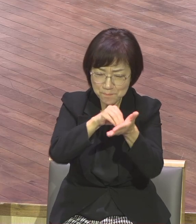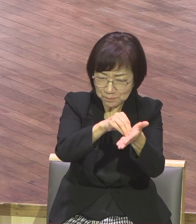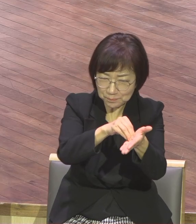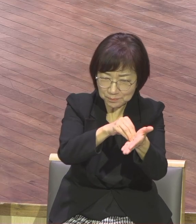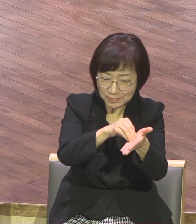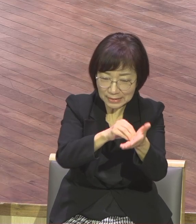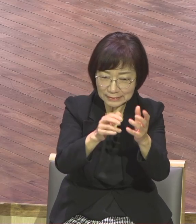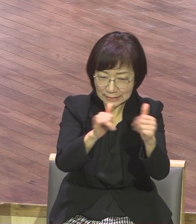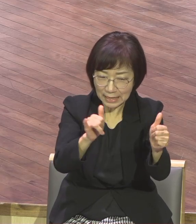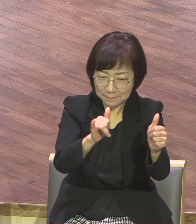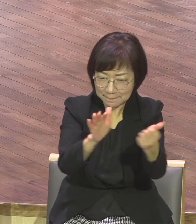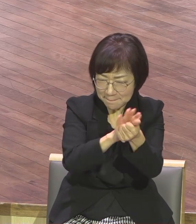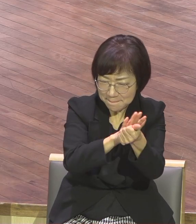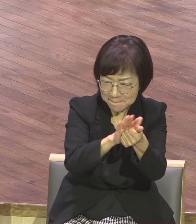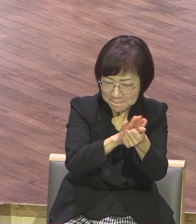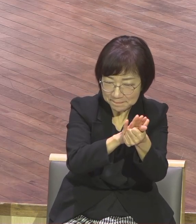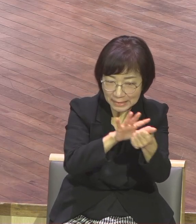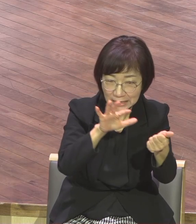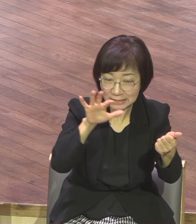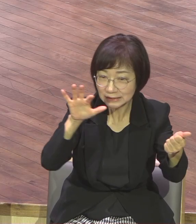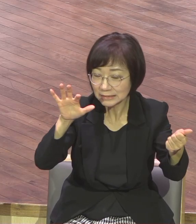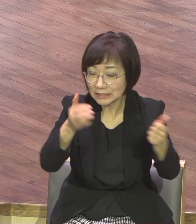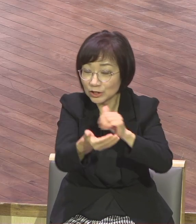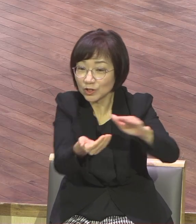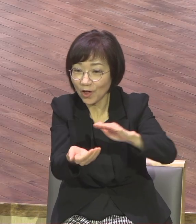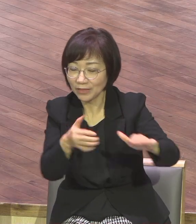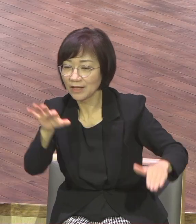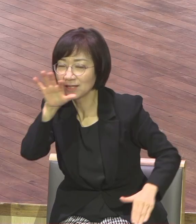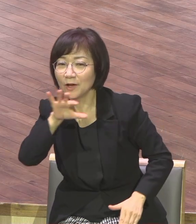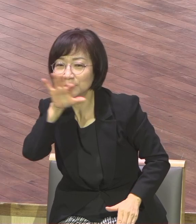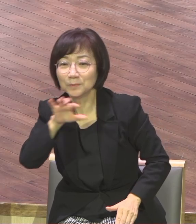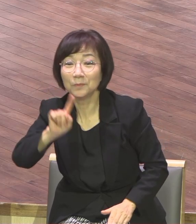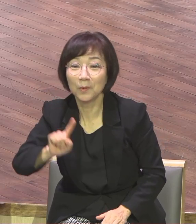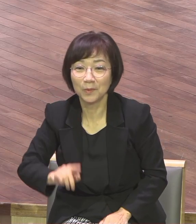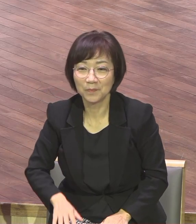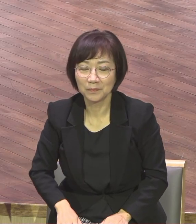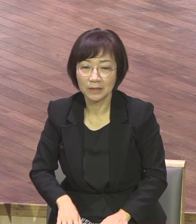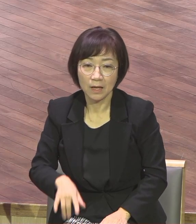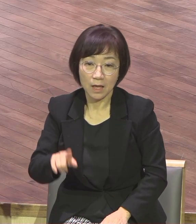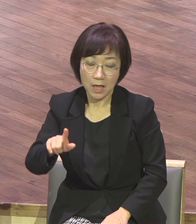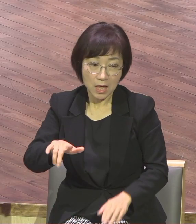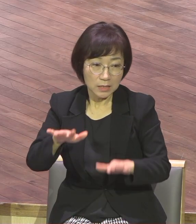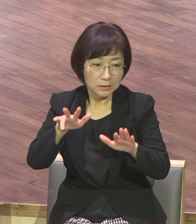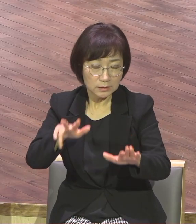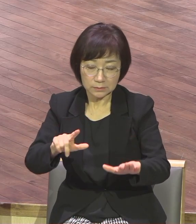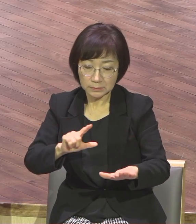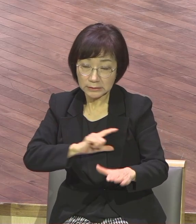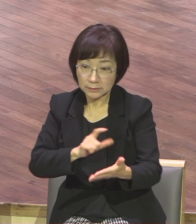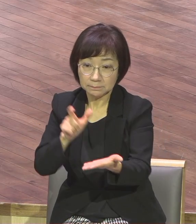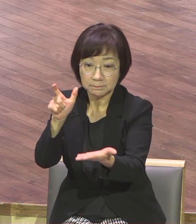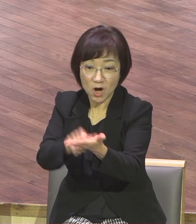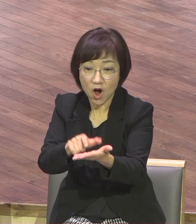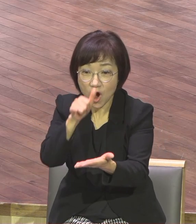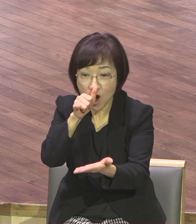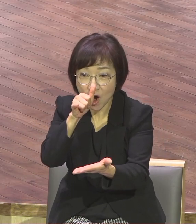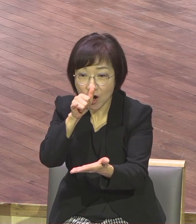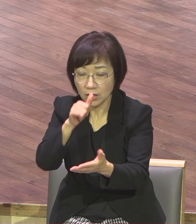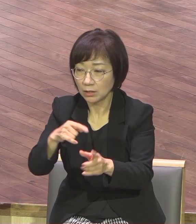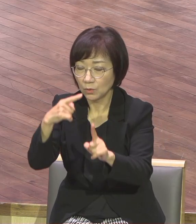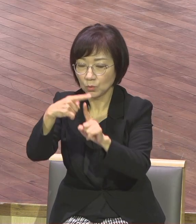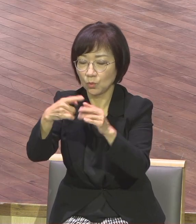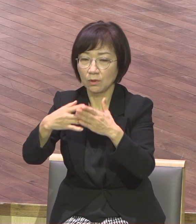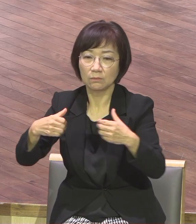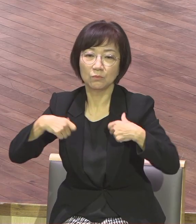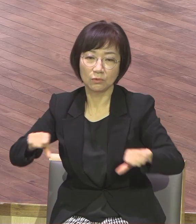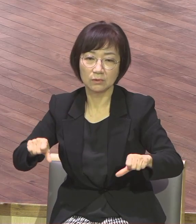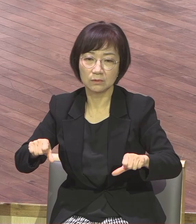장기결석자들이 많다. 장기결석자들이 만 명이 넘는다. 우리가 등록되어 있는 18,000명인데 그중에 만 명